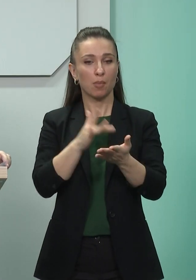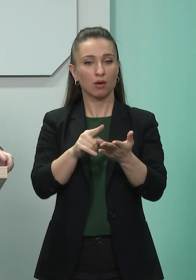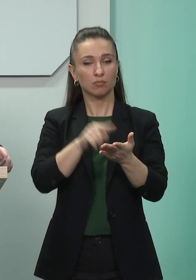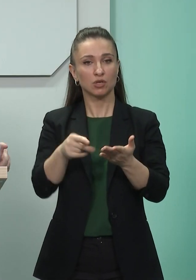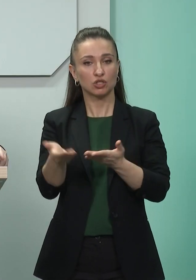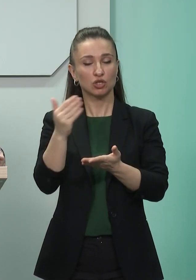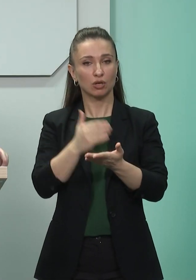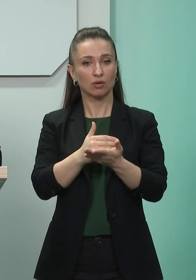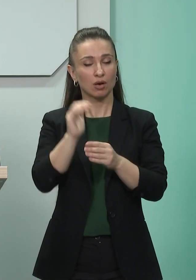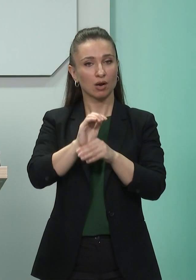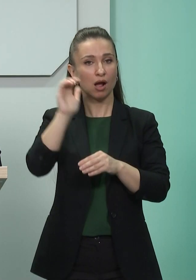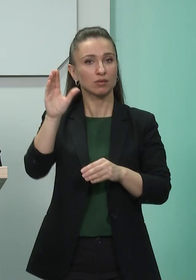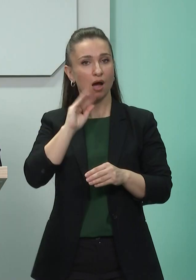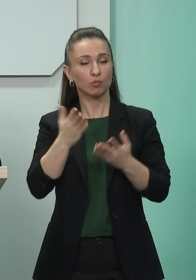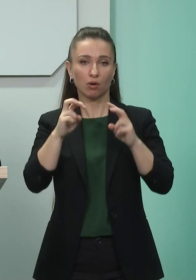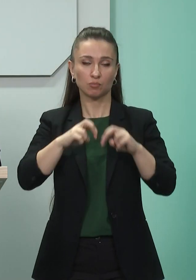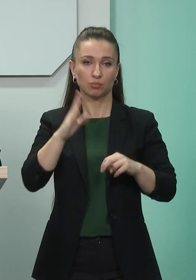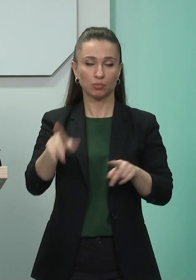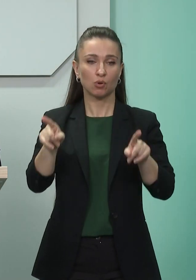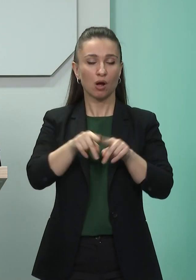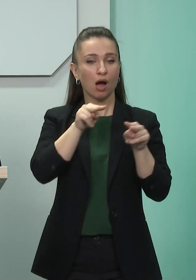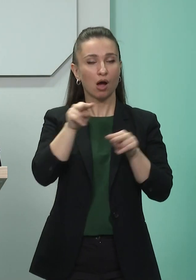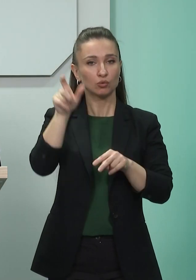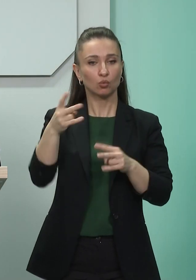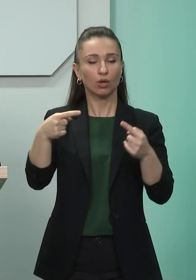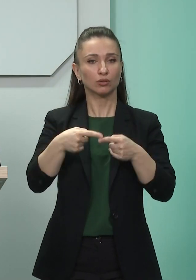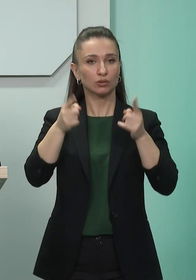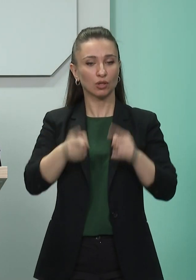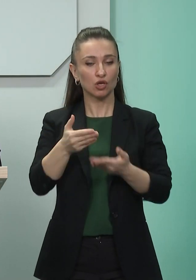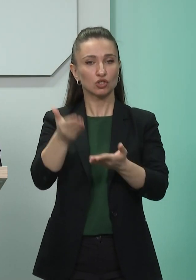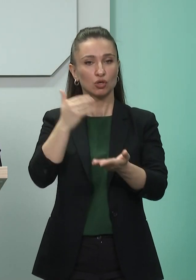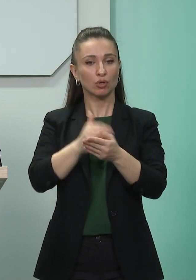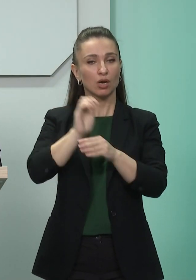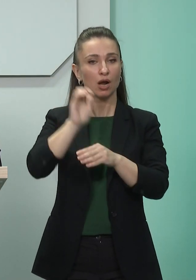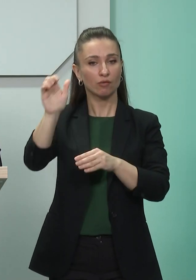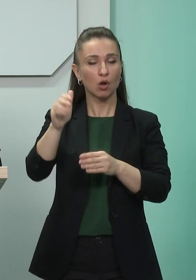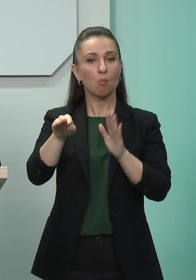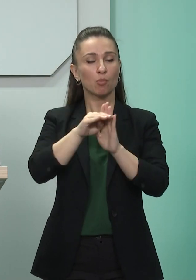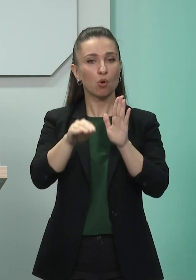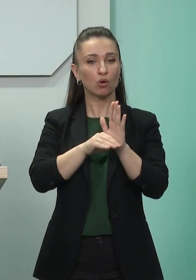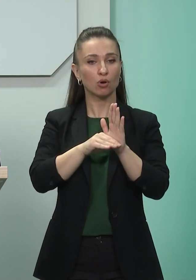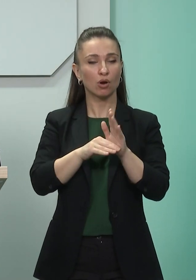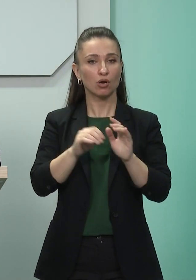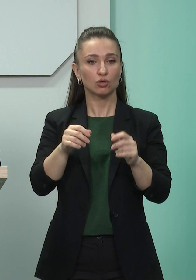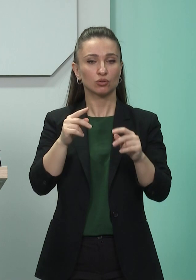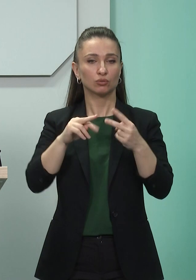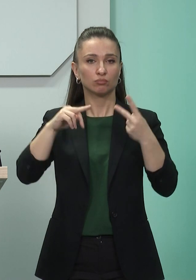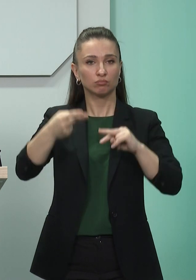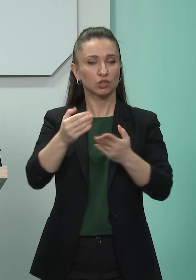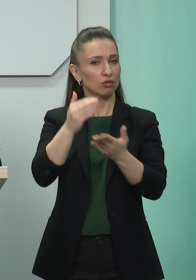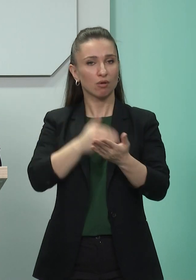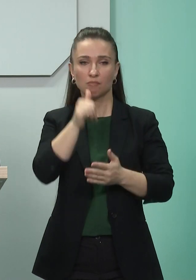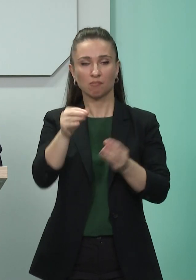პლანშეტიდან შედეგების გადაგზავნა. ასევე აუდიტმა უნდა დაადასტუროს, რომ შედეგების გადაგზავნის პროგრამას არ შეუძლია შეცვალოს